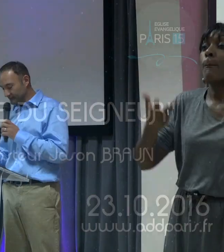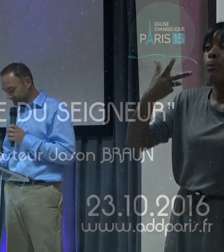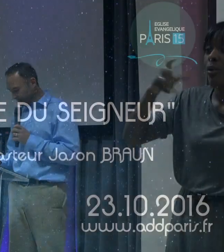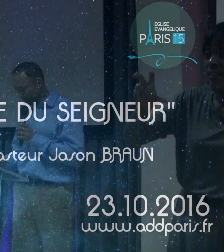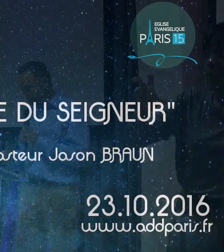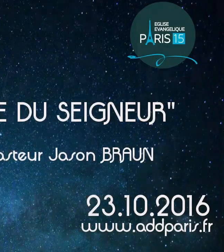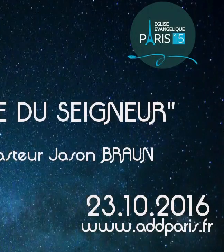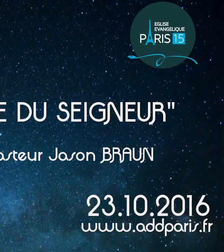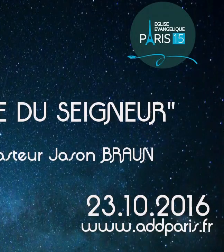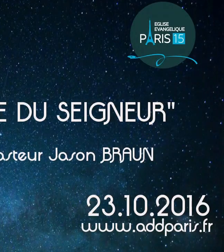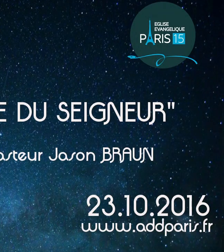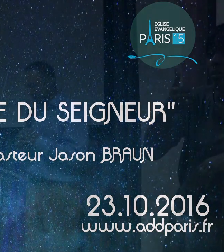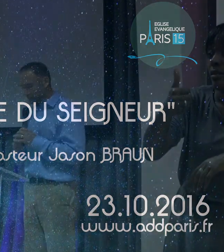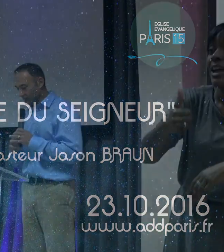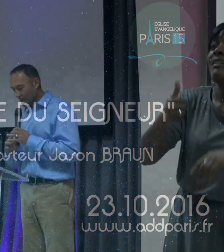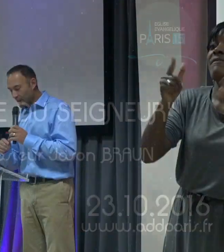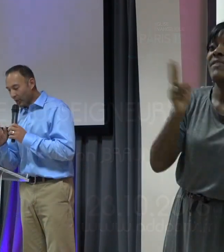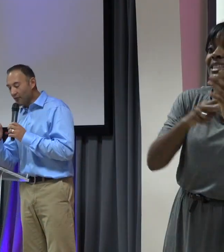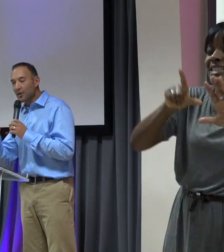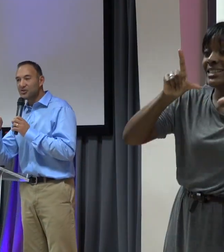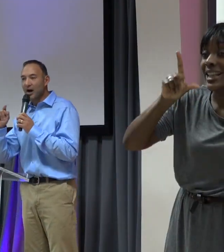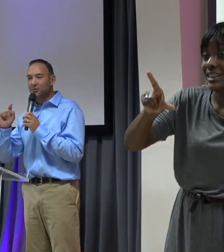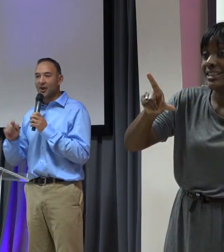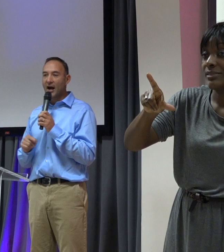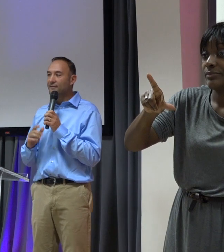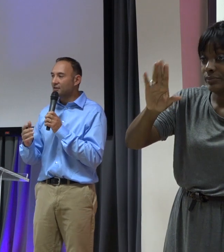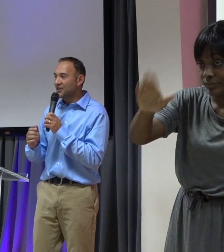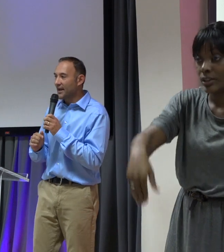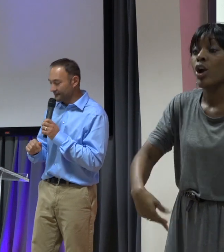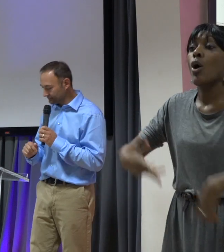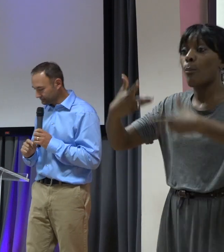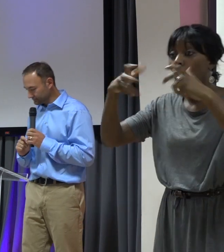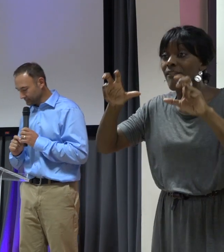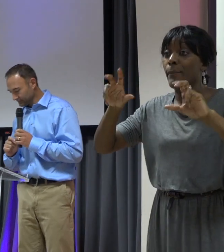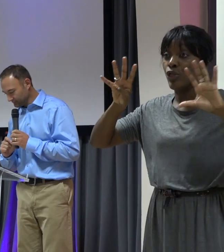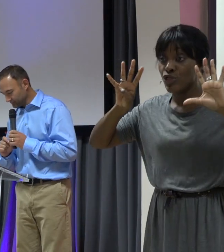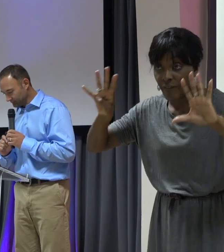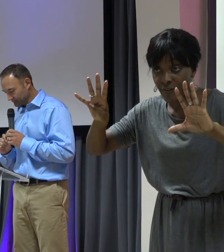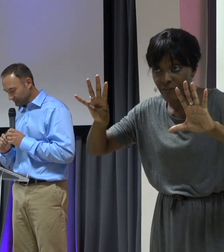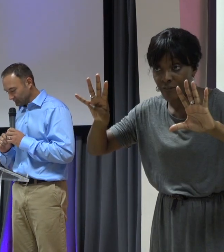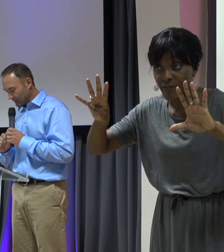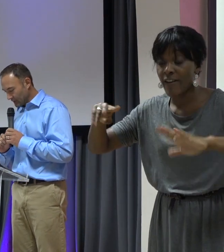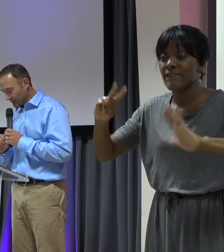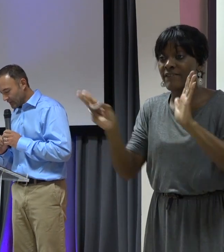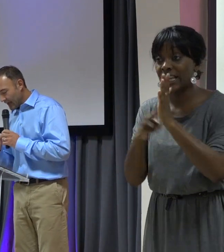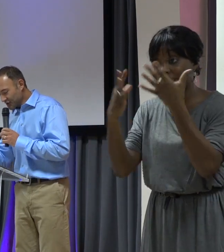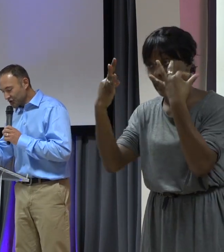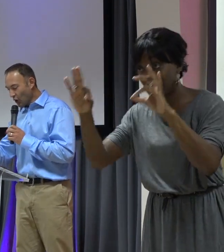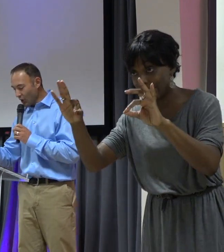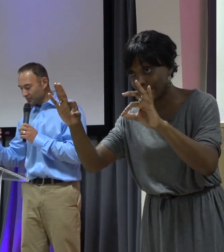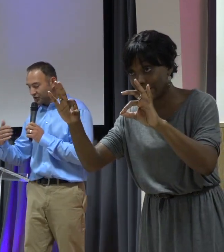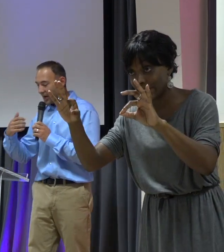7. Proverbe 1, verset 7. Proverbs chapter 9, verse 10. Proverbe 9, verset 10.